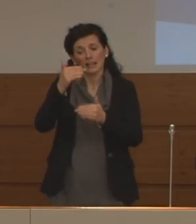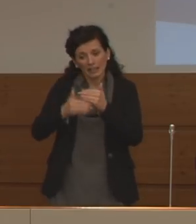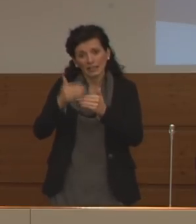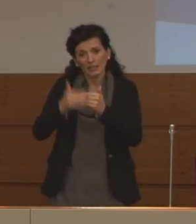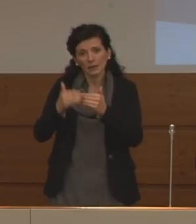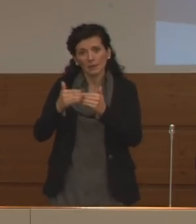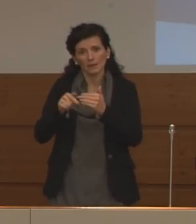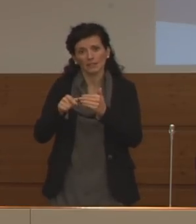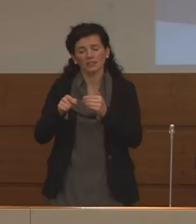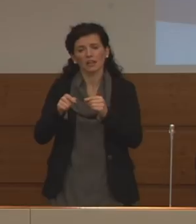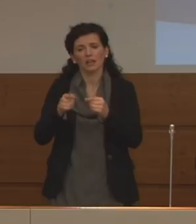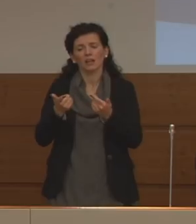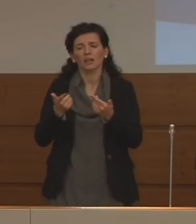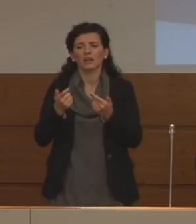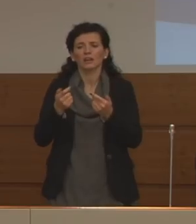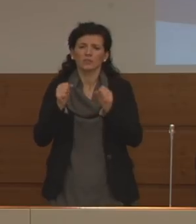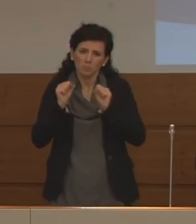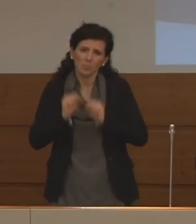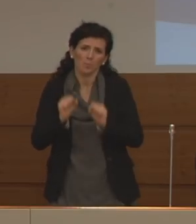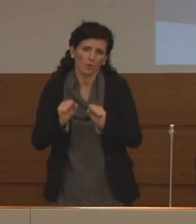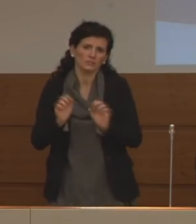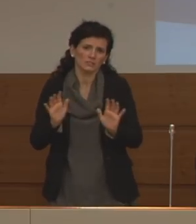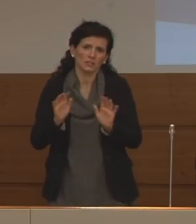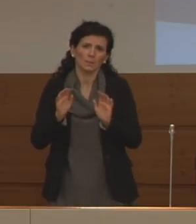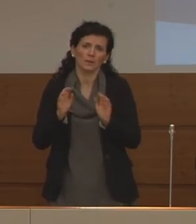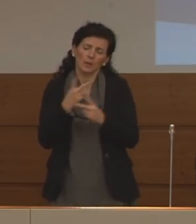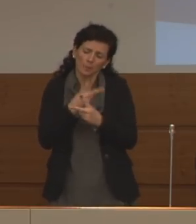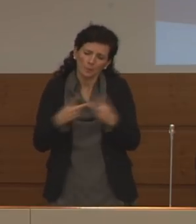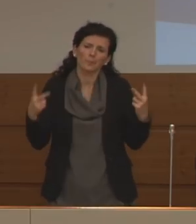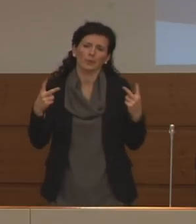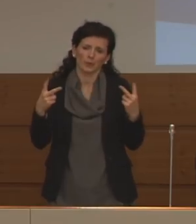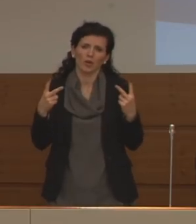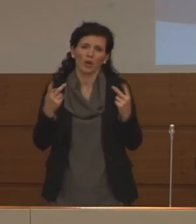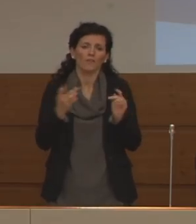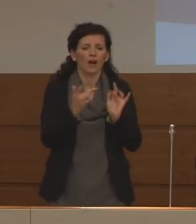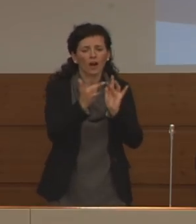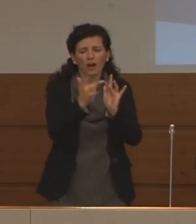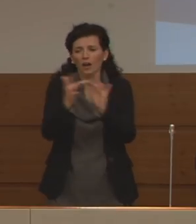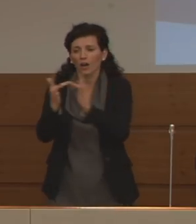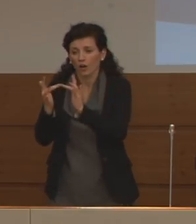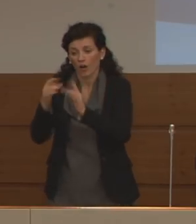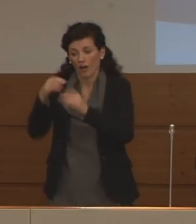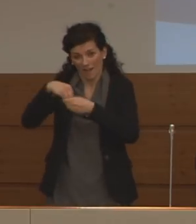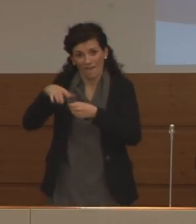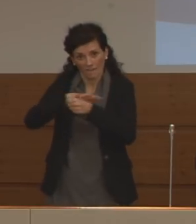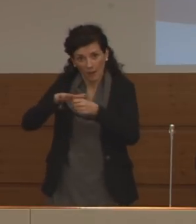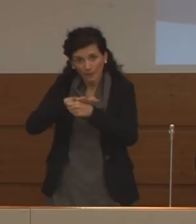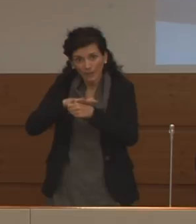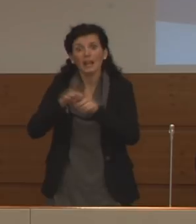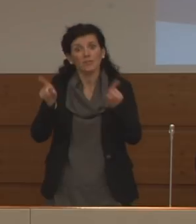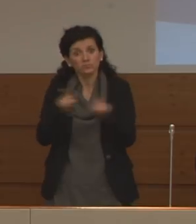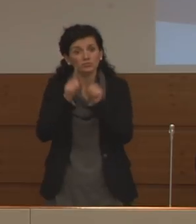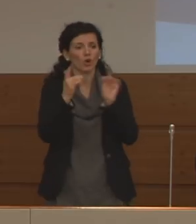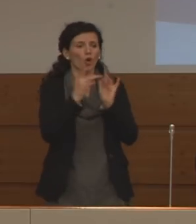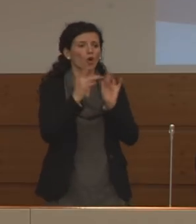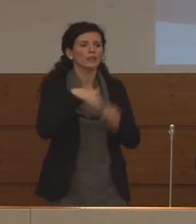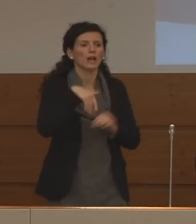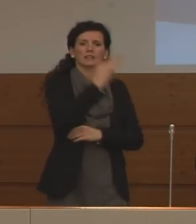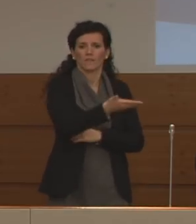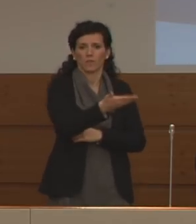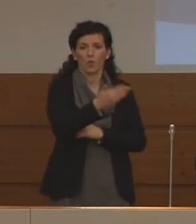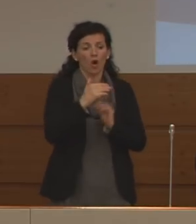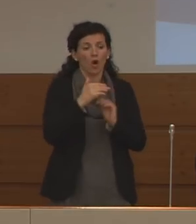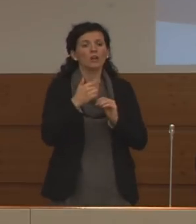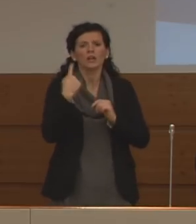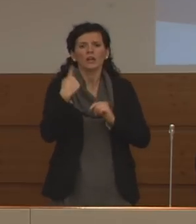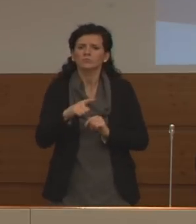sempre maggiormente possibile allora volte i contatti esterni esattamente per interrompere